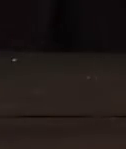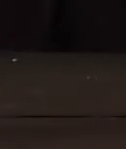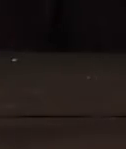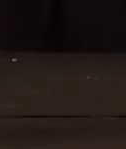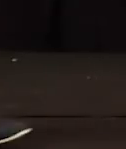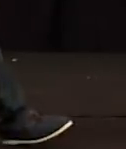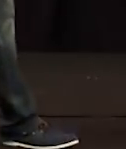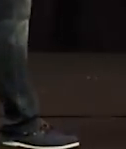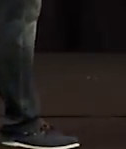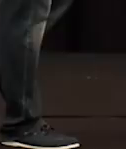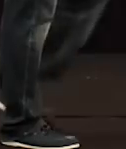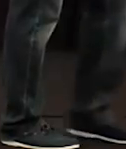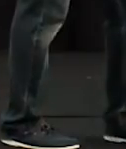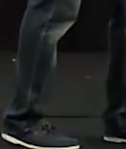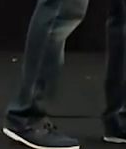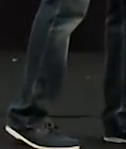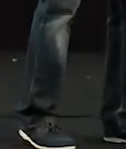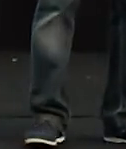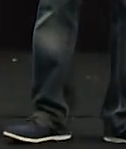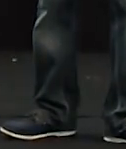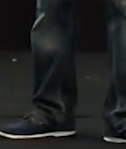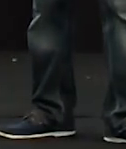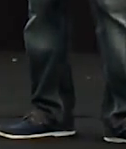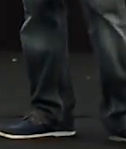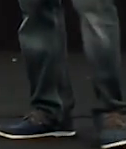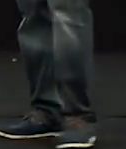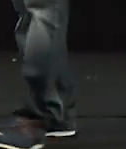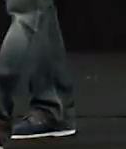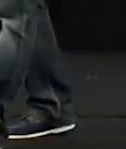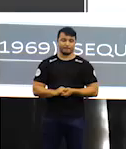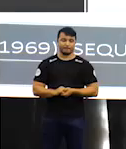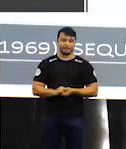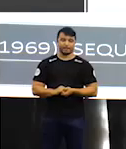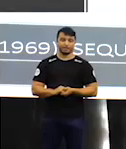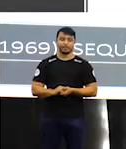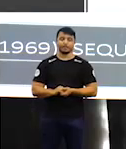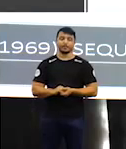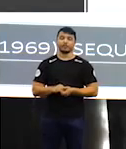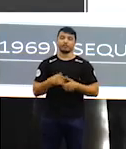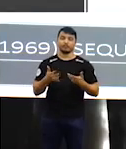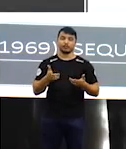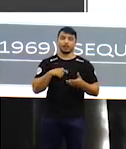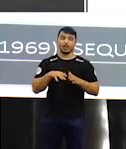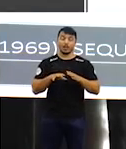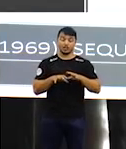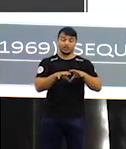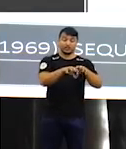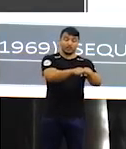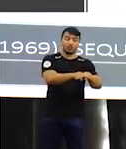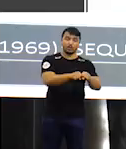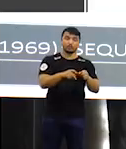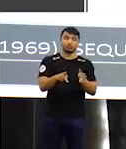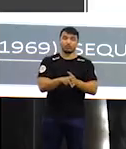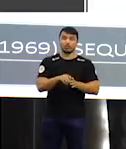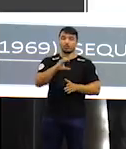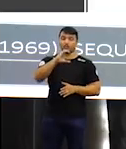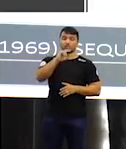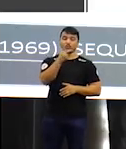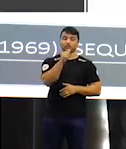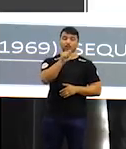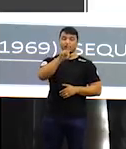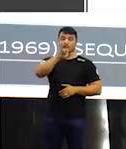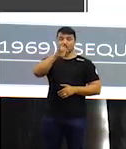tá? Mas vamos seguir. Fernandes, o que mais que nós temos importante? O sequestro de Charles